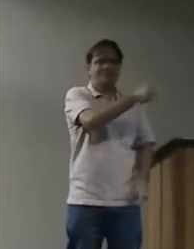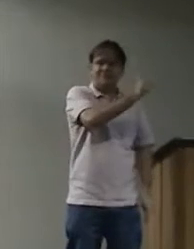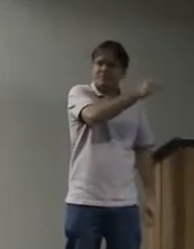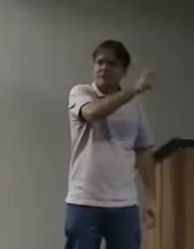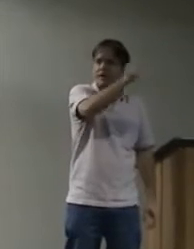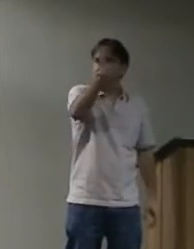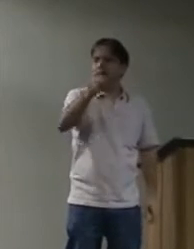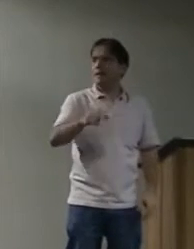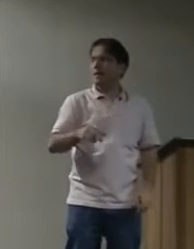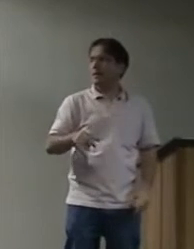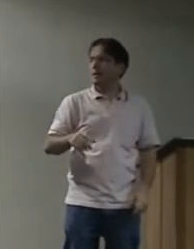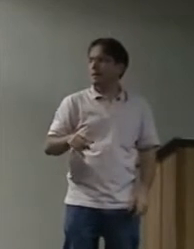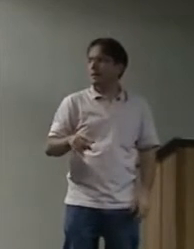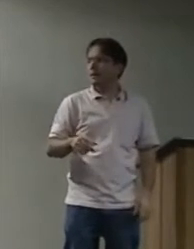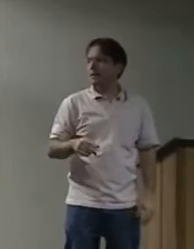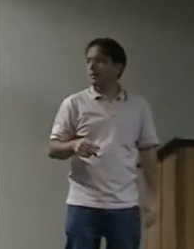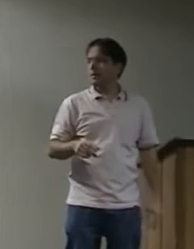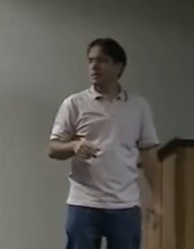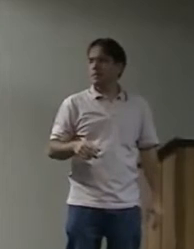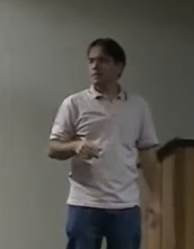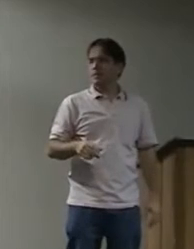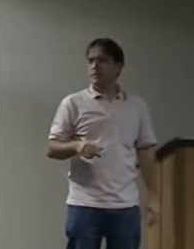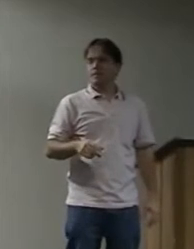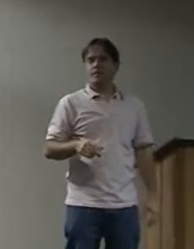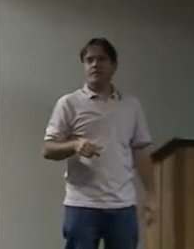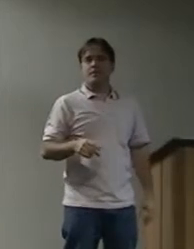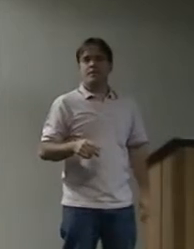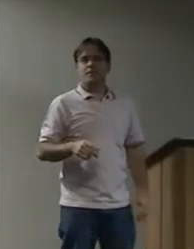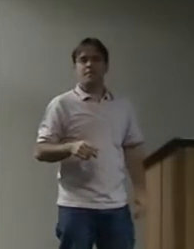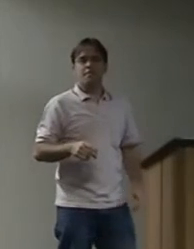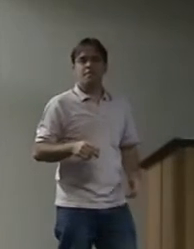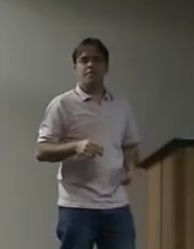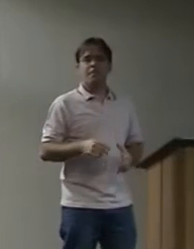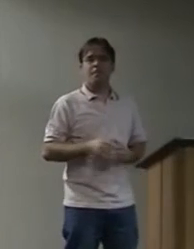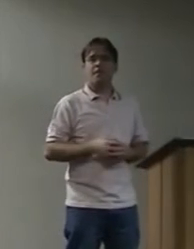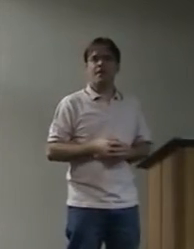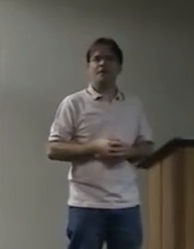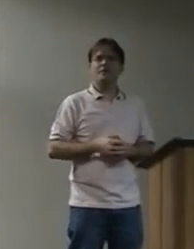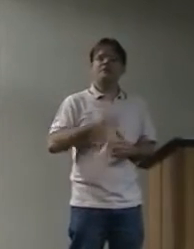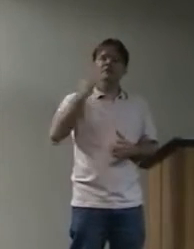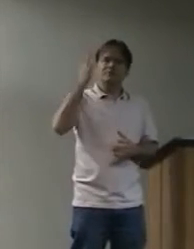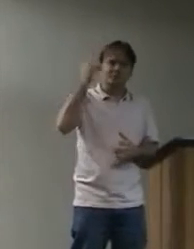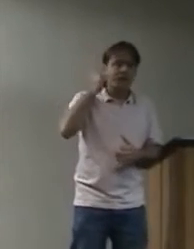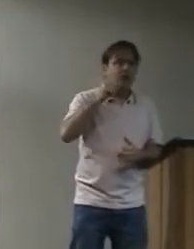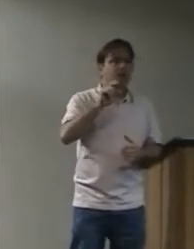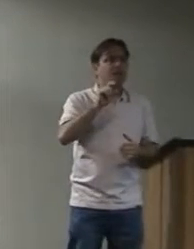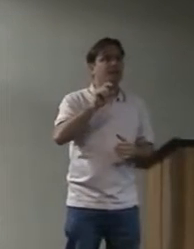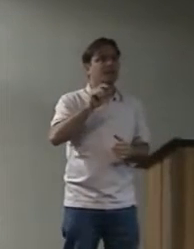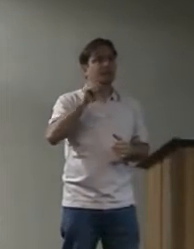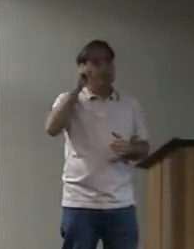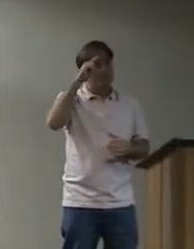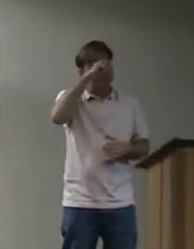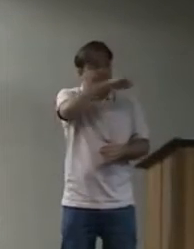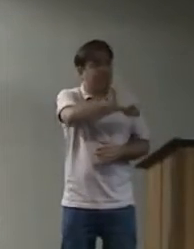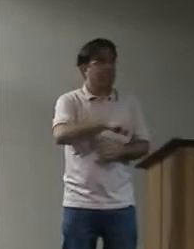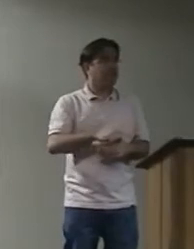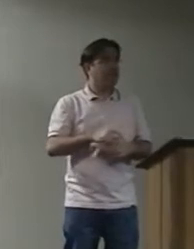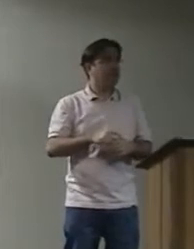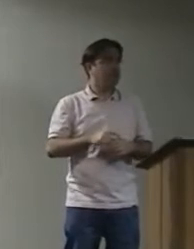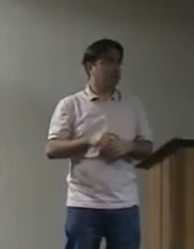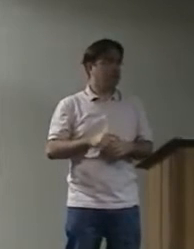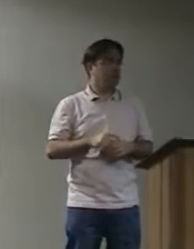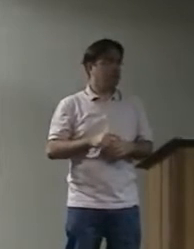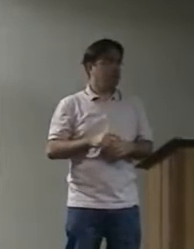uma coisa difícil de fazer, no sentido de que é preciso que se lute, como se está fazendo,